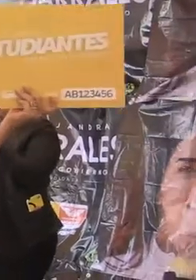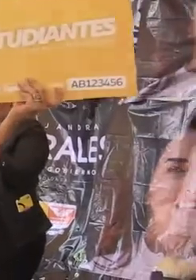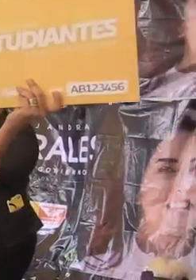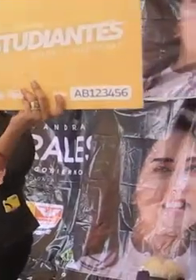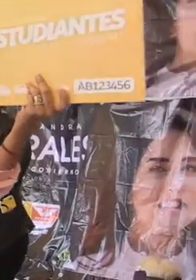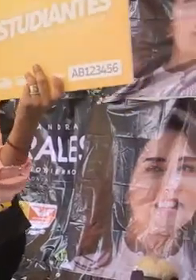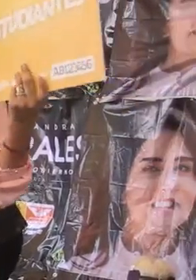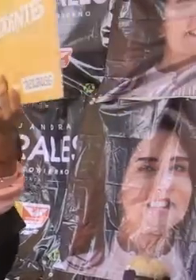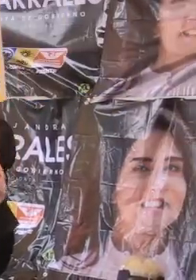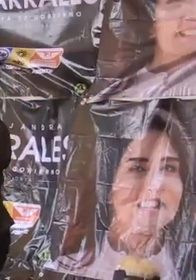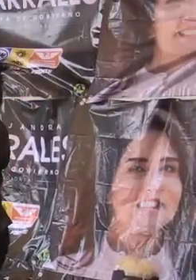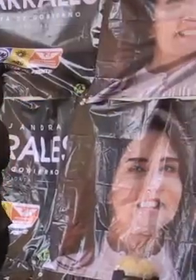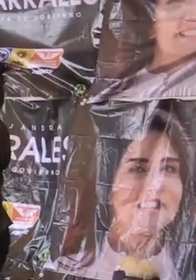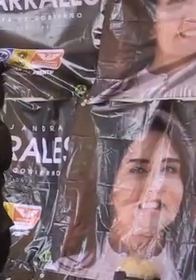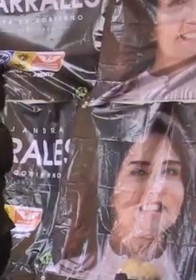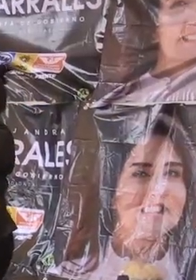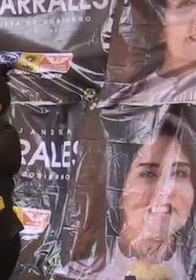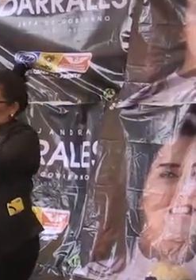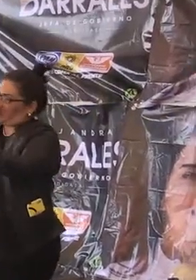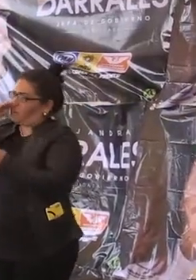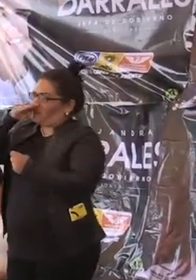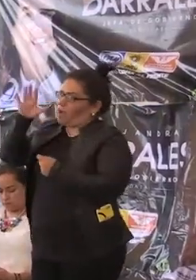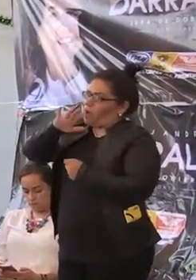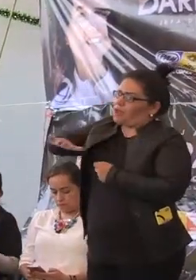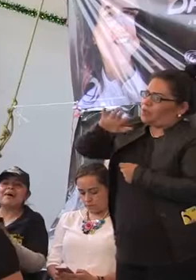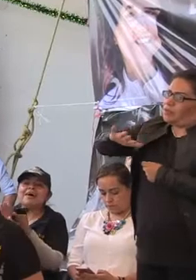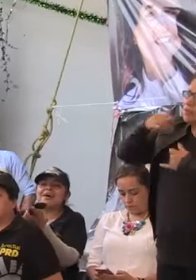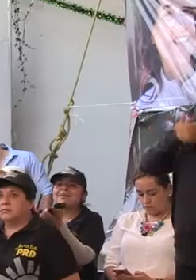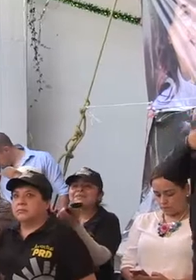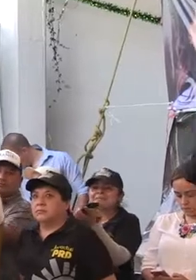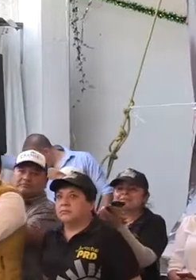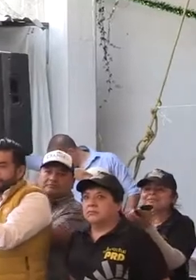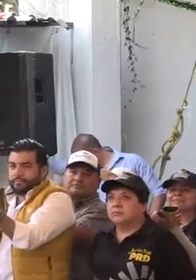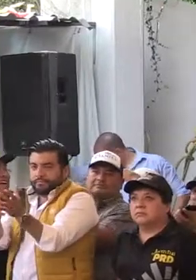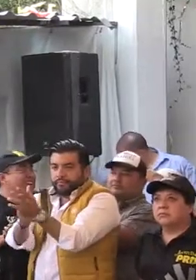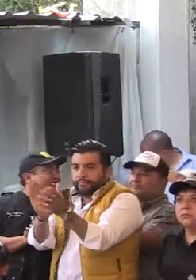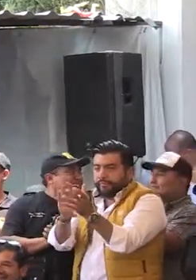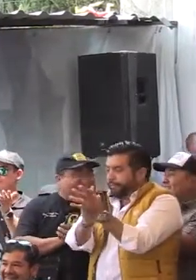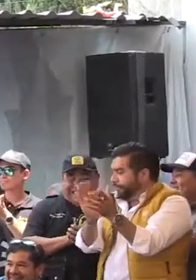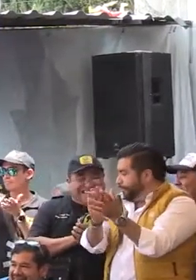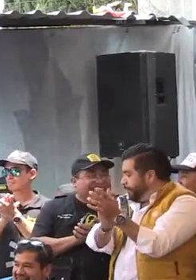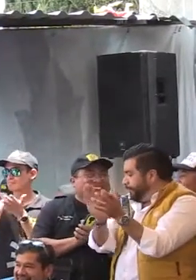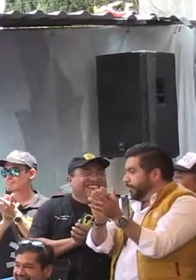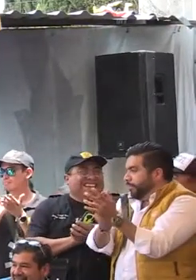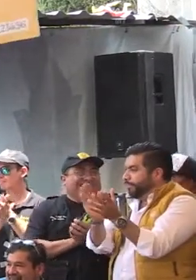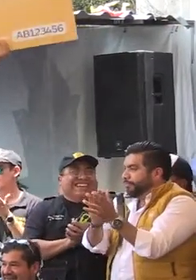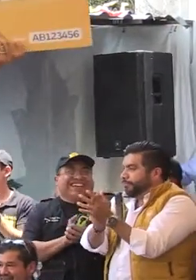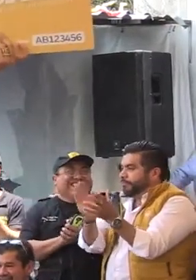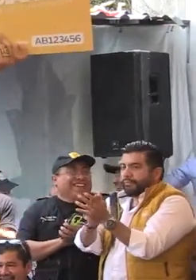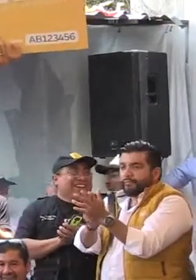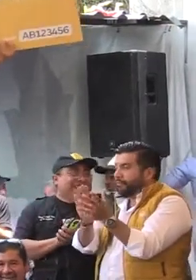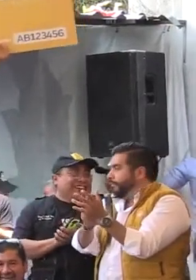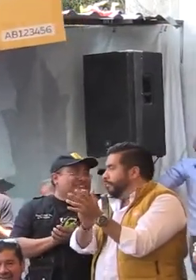van a significar transporte gratuito para todos estos jóvenes de prepa y de universidad. ¿Sí